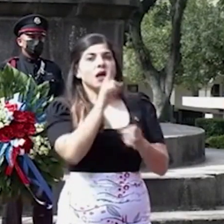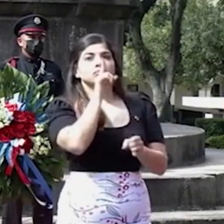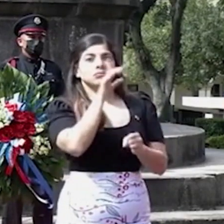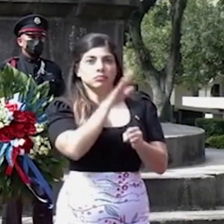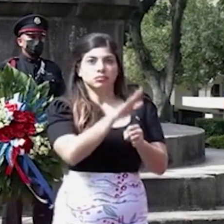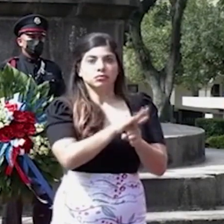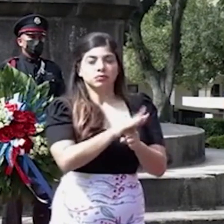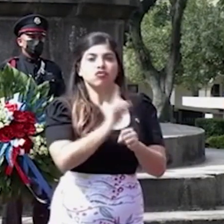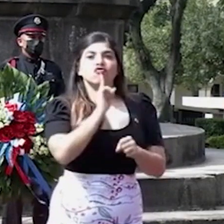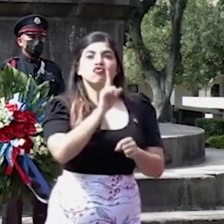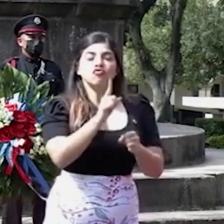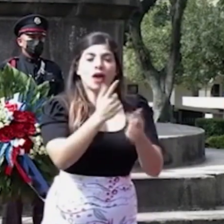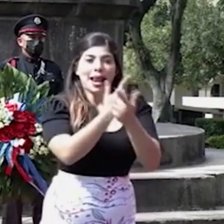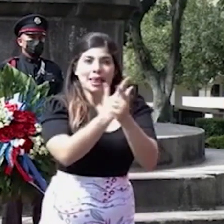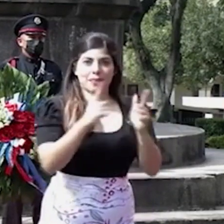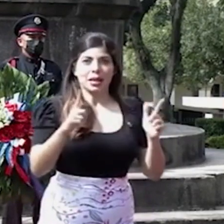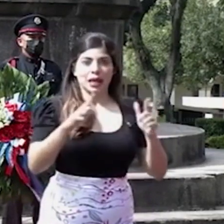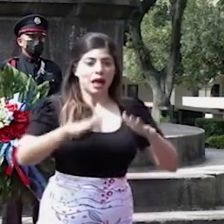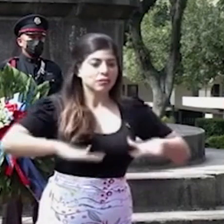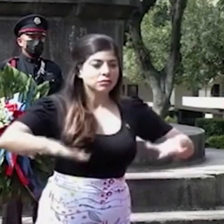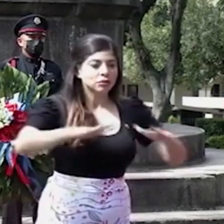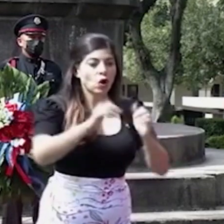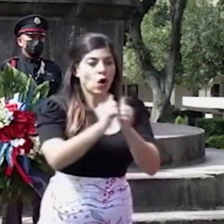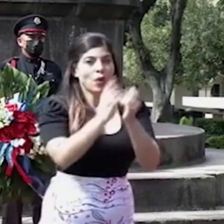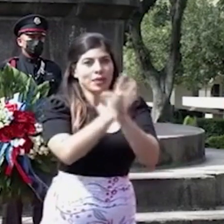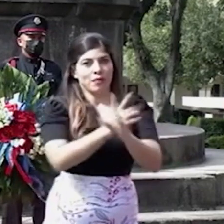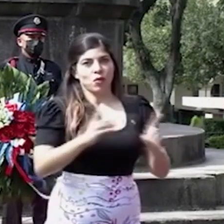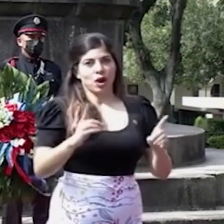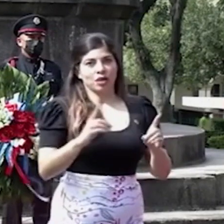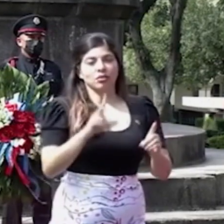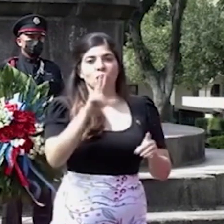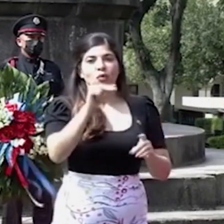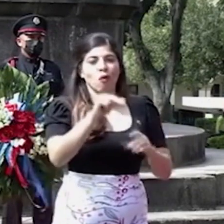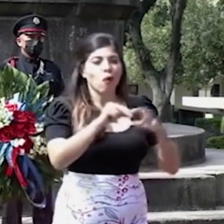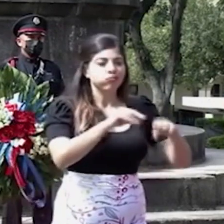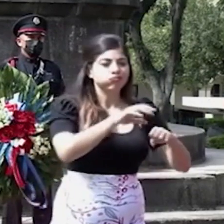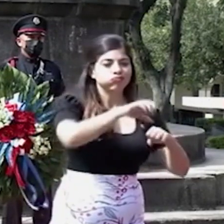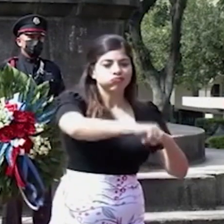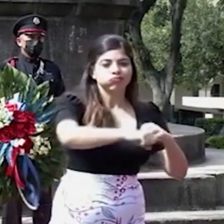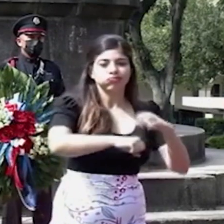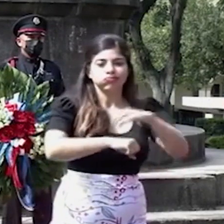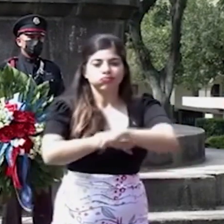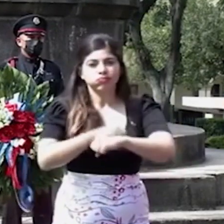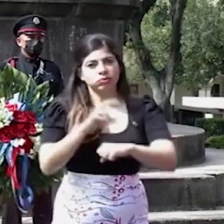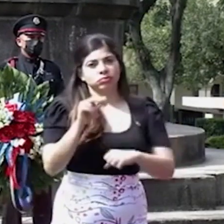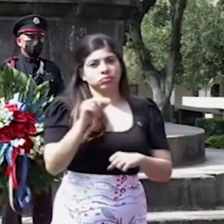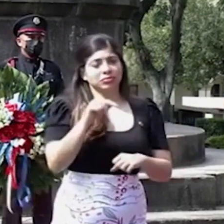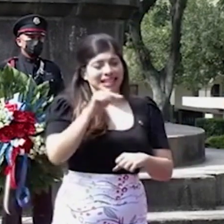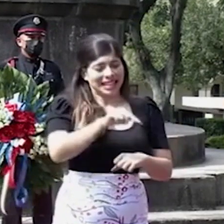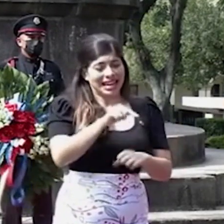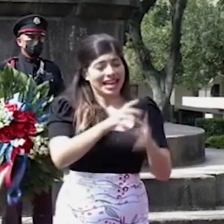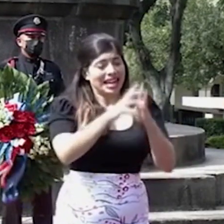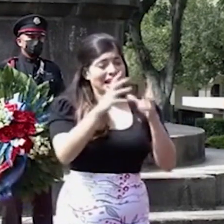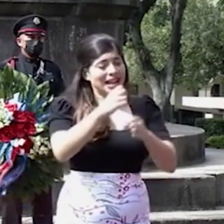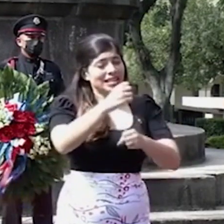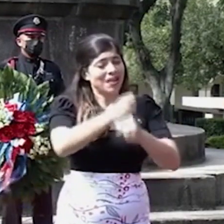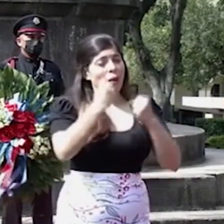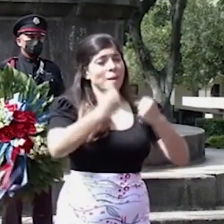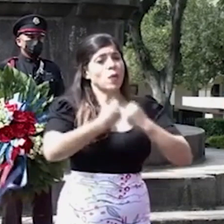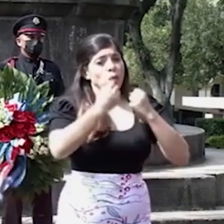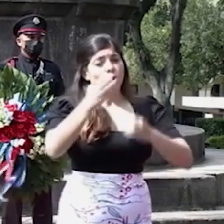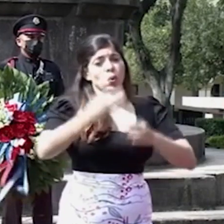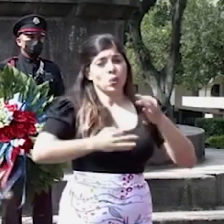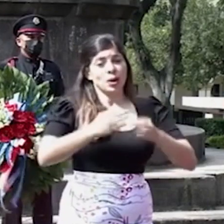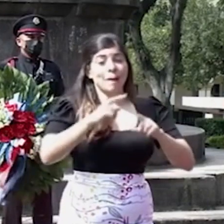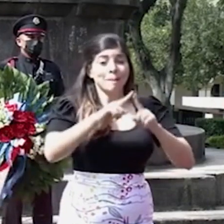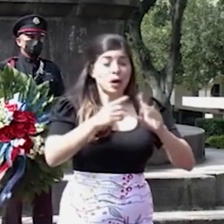la verdadera libertad en democracia y no la cooptación. Una gran tarea tiene ahí el poder judicial, pero la de los ciudadanos